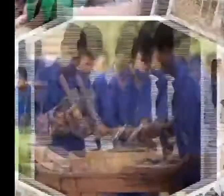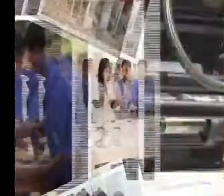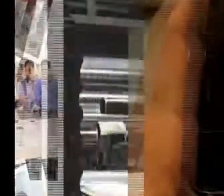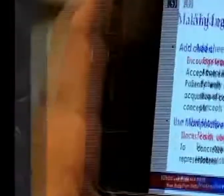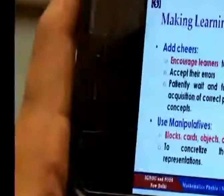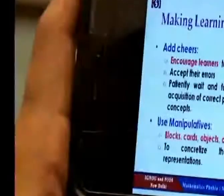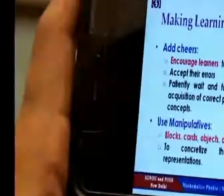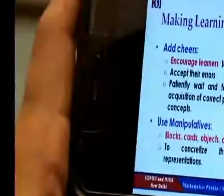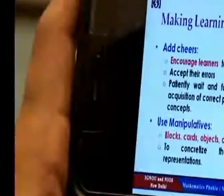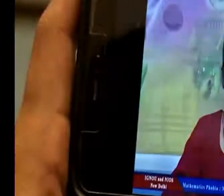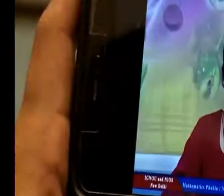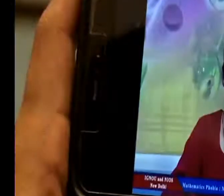करने।